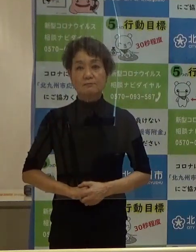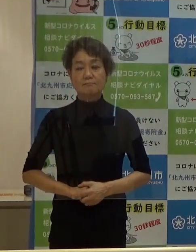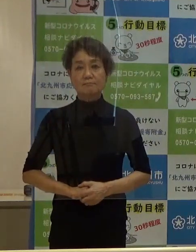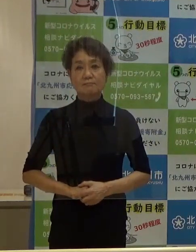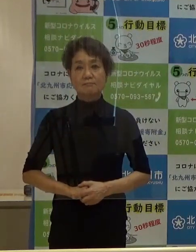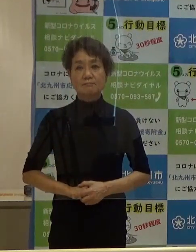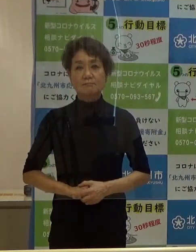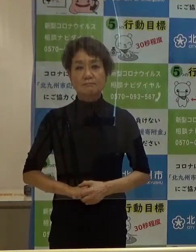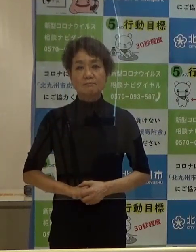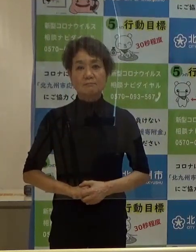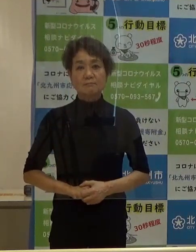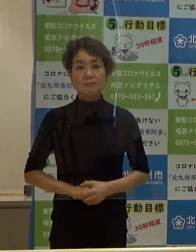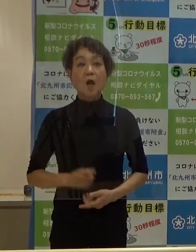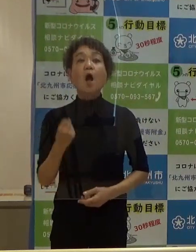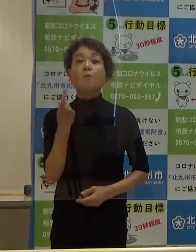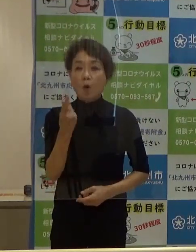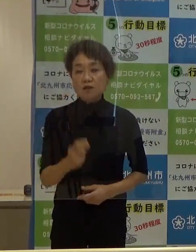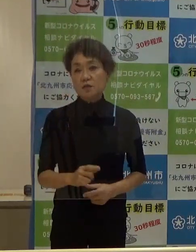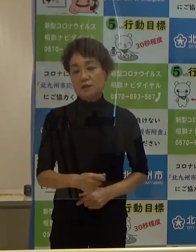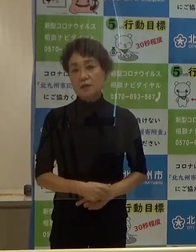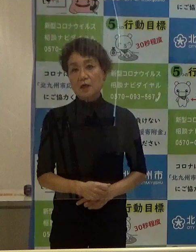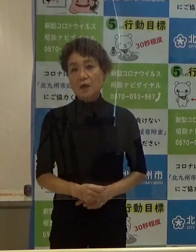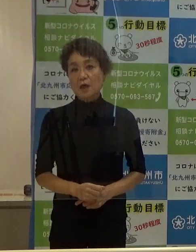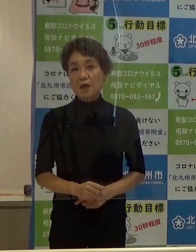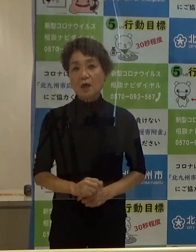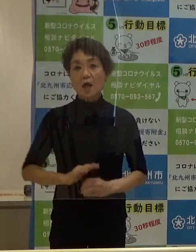すいません、コロナでもう一点ですけれども、